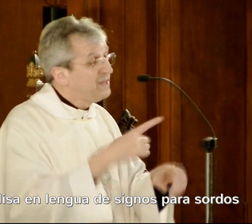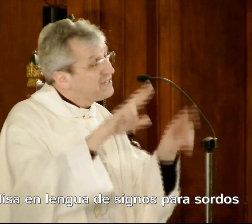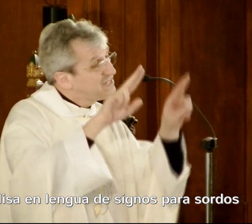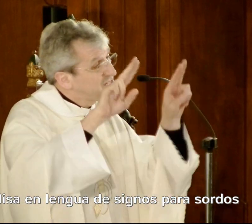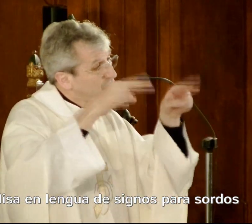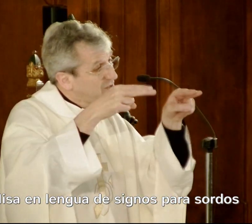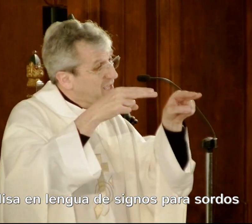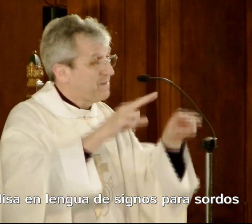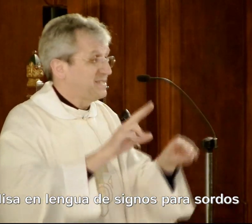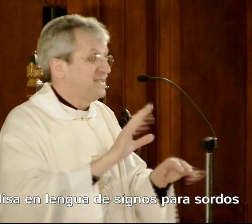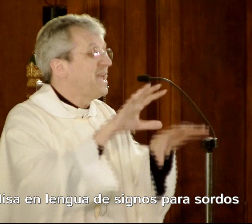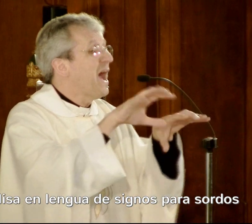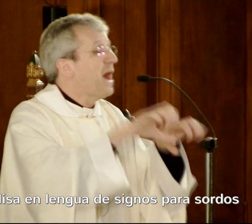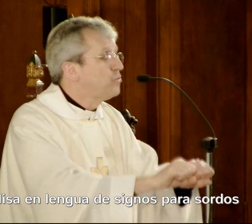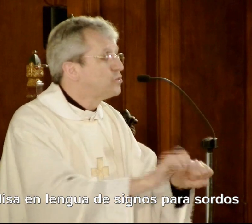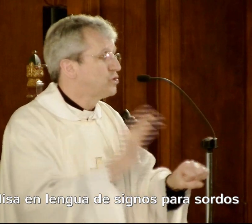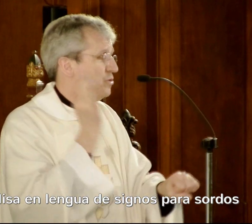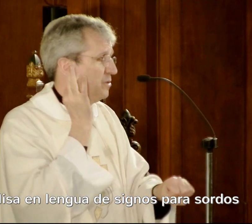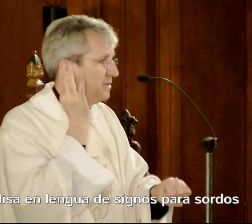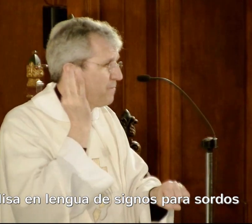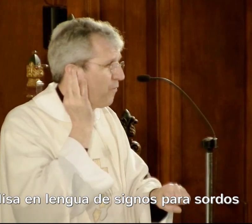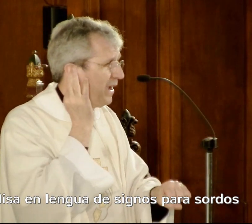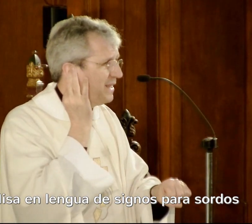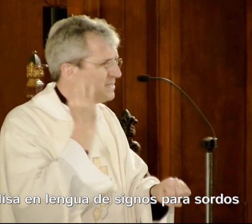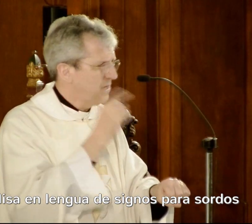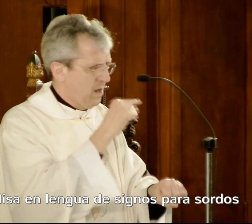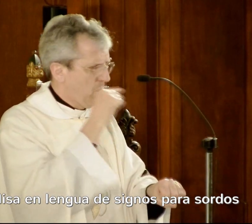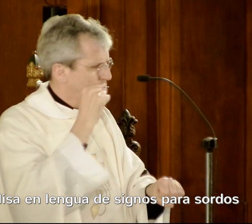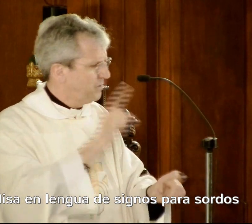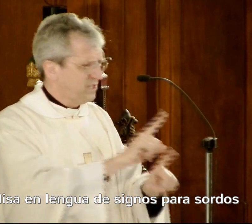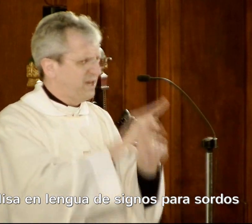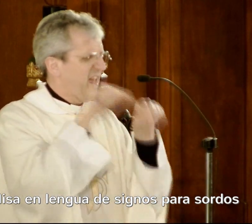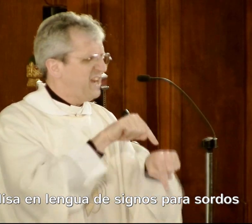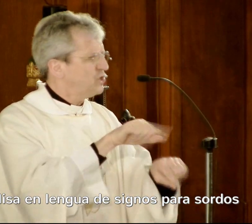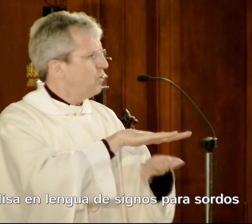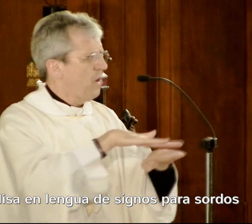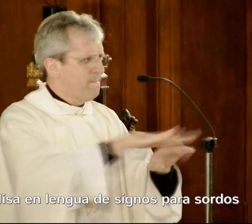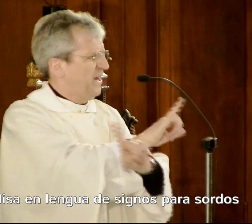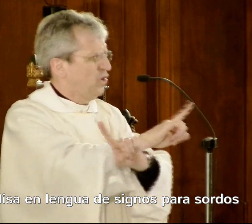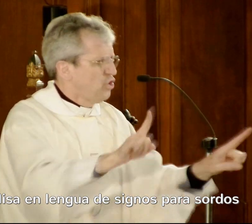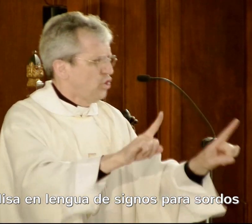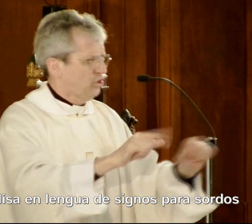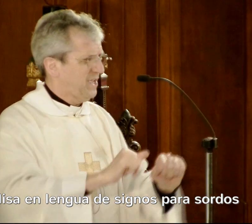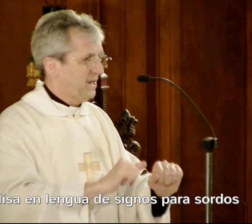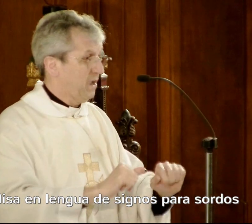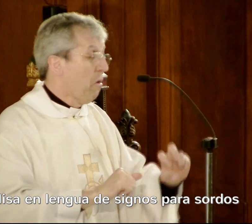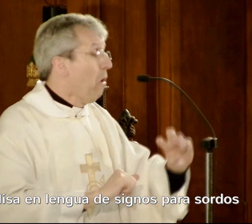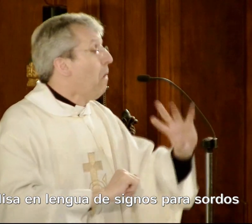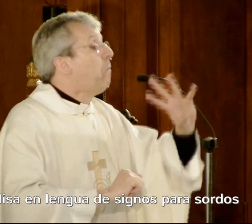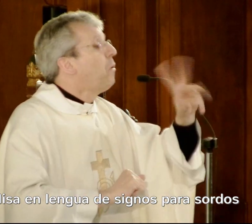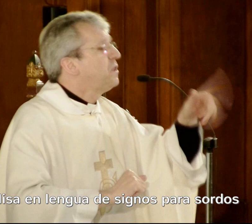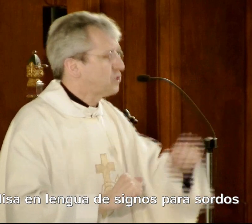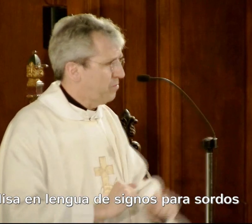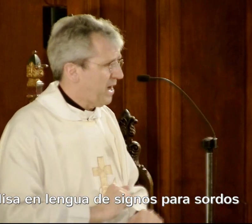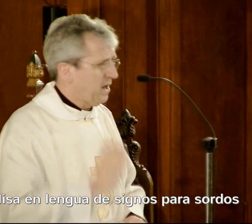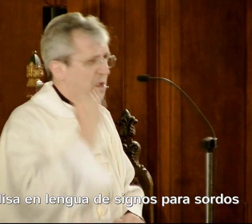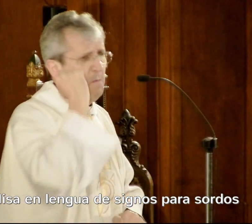y si son temas de abuso de mujeres, los hombres dicen, esto perdón no tiene. Puedes robar,